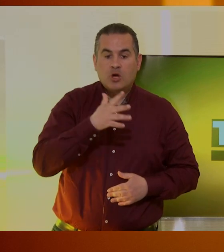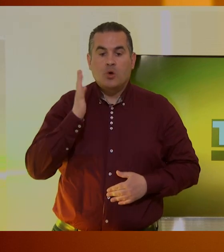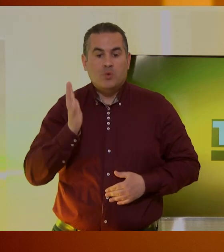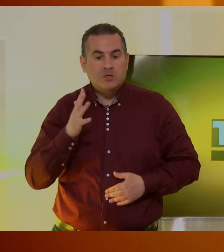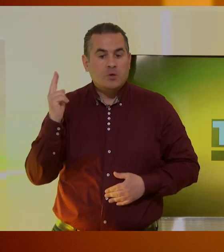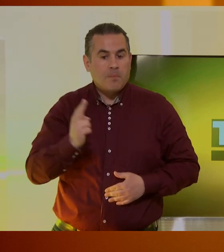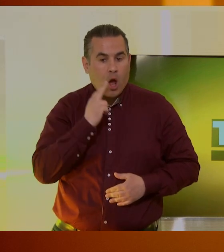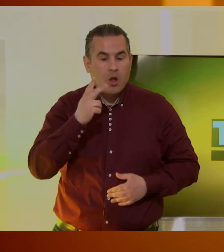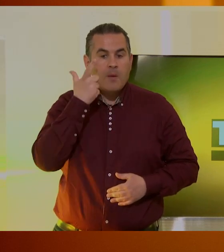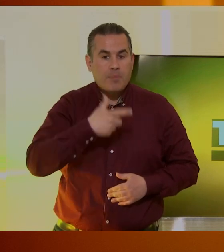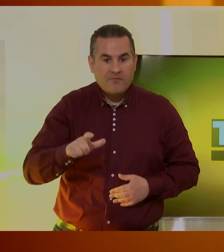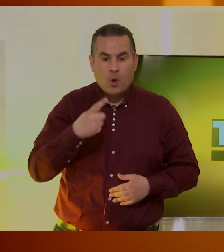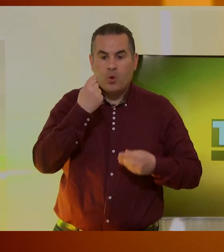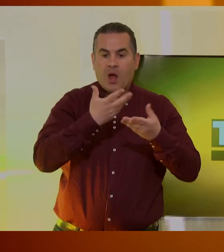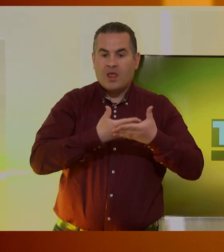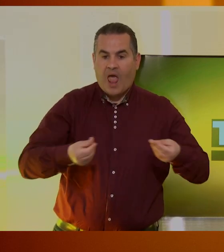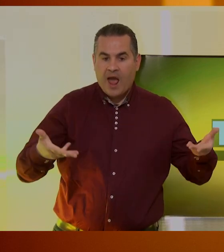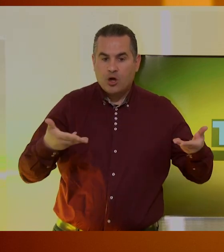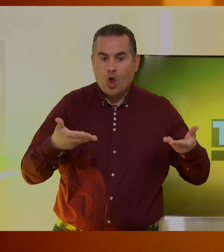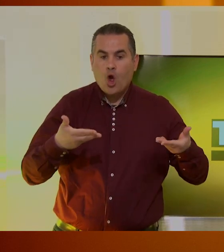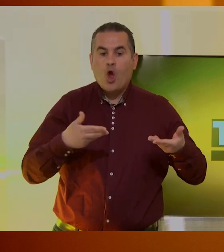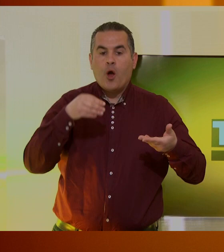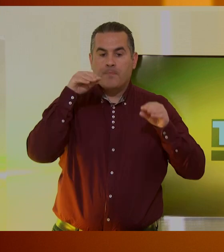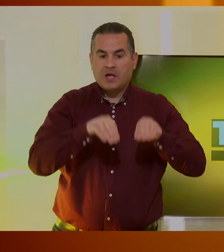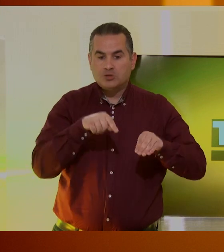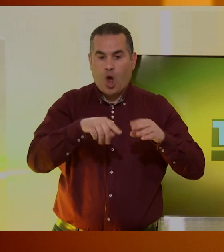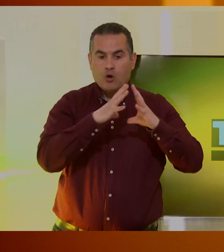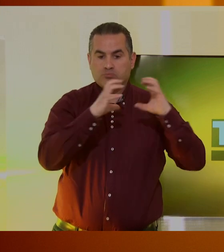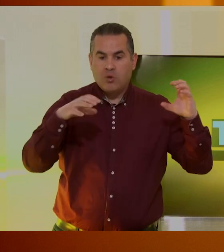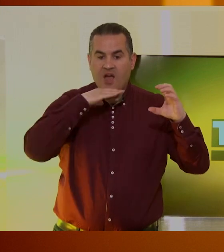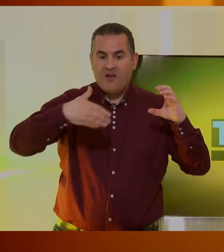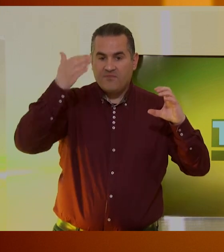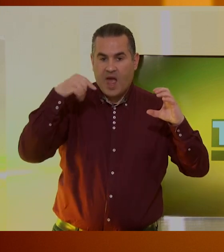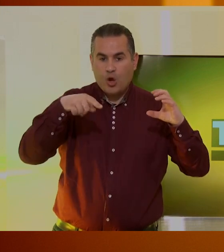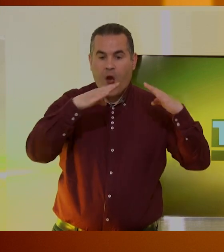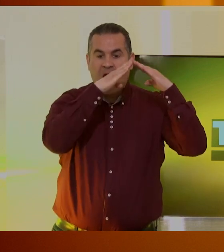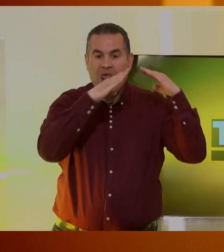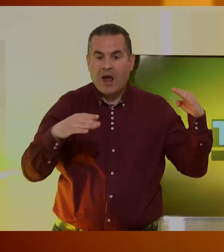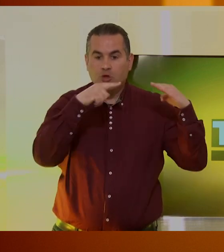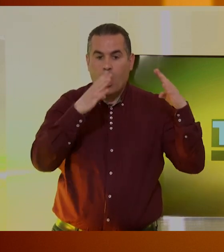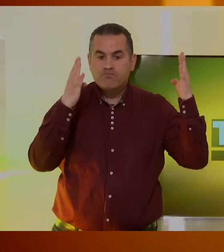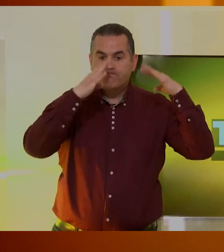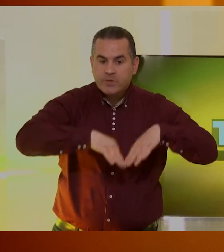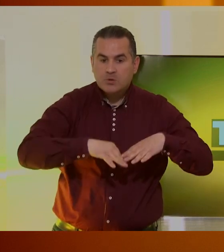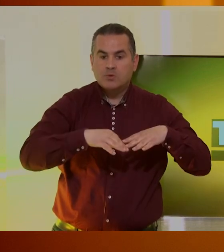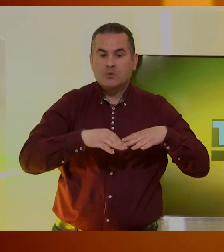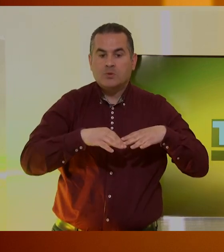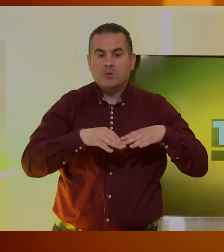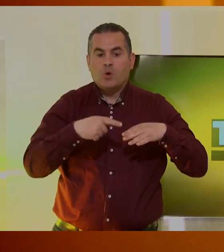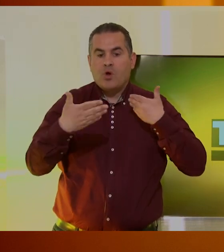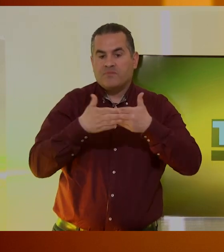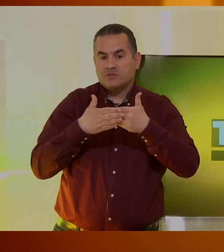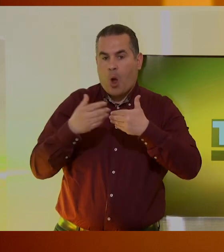dalla chiesa di San Domenico Savio i giovani si trovavano all'interno dell'edificio che per causa in corso di accertamento è collassato